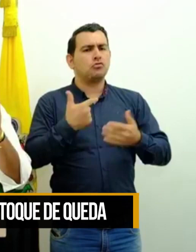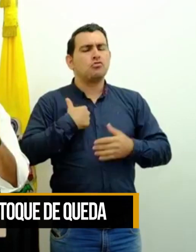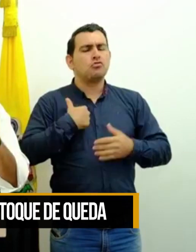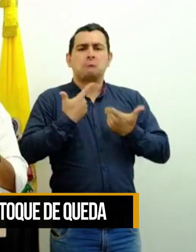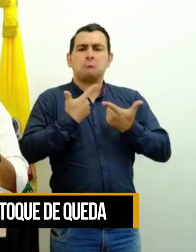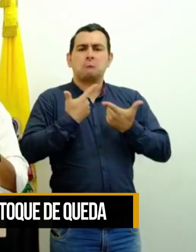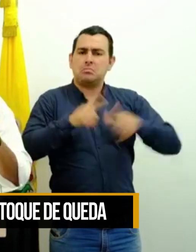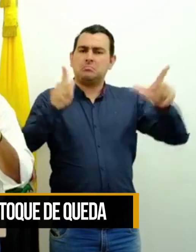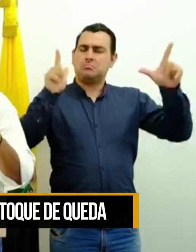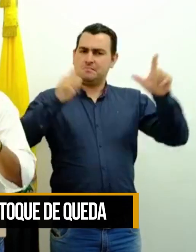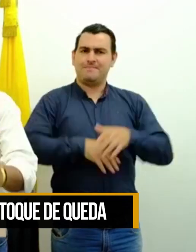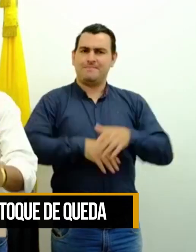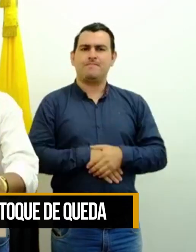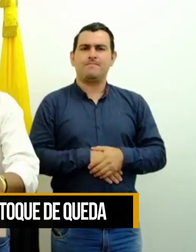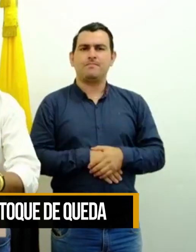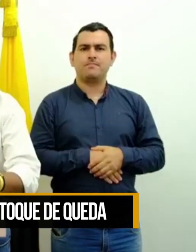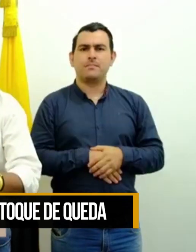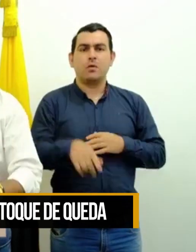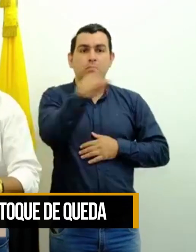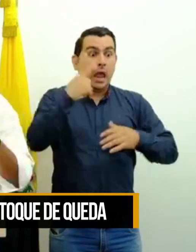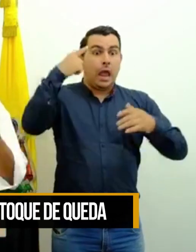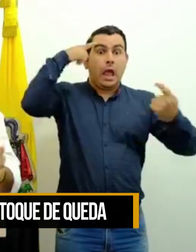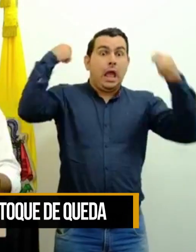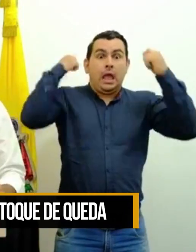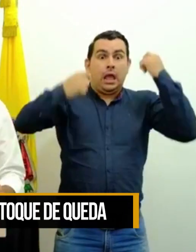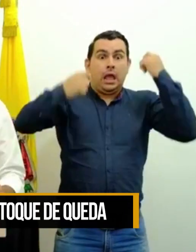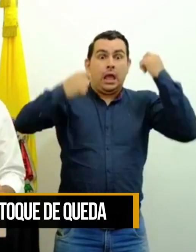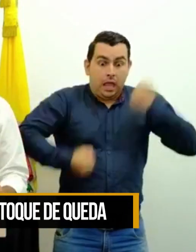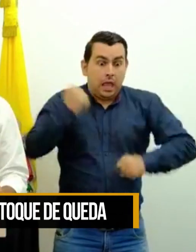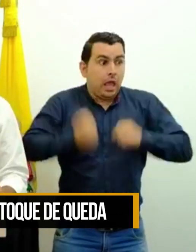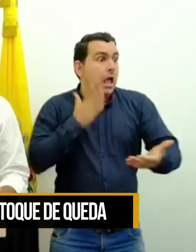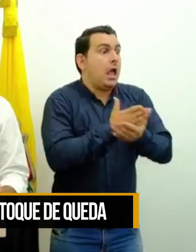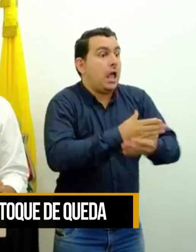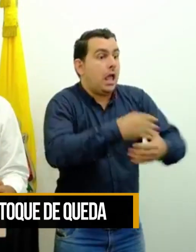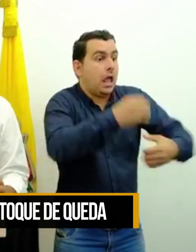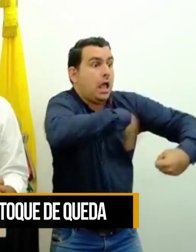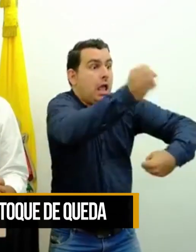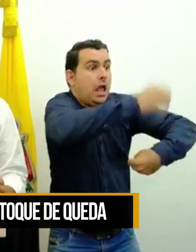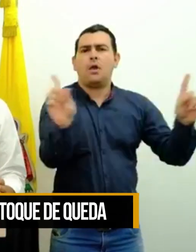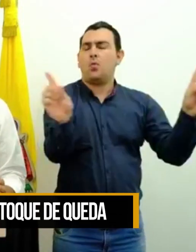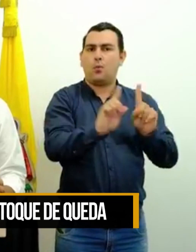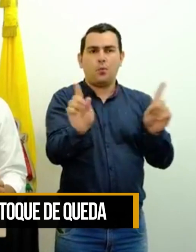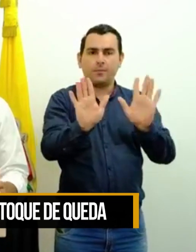que no hay que salir corriendo en este momento a hacer un mercado.